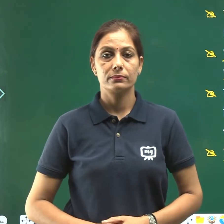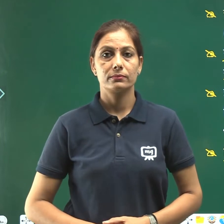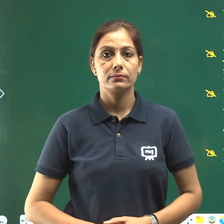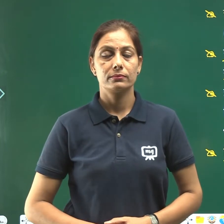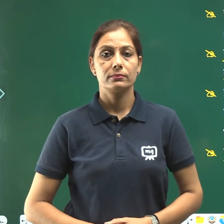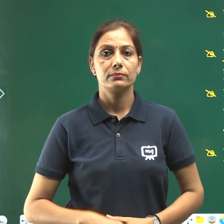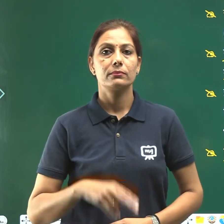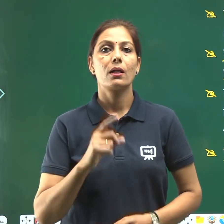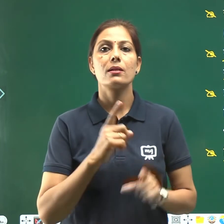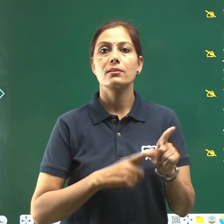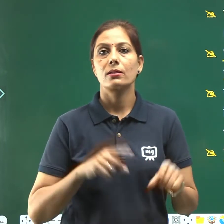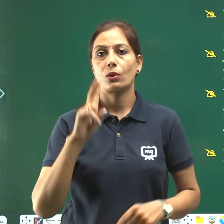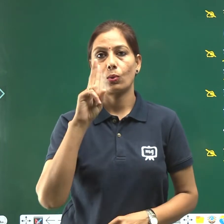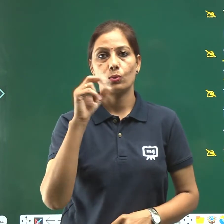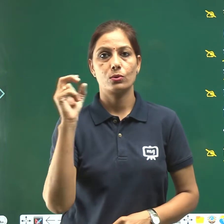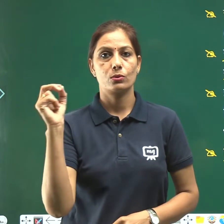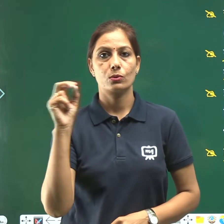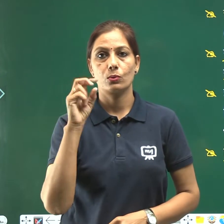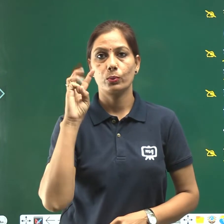सन 2003 में हुआ।